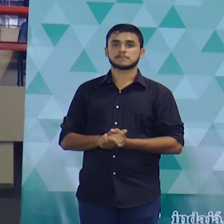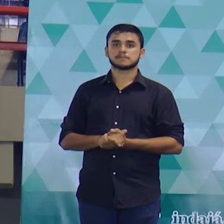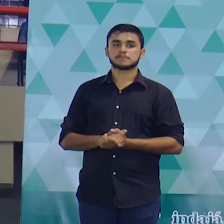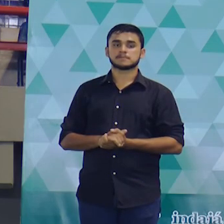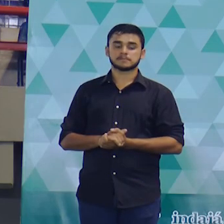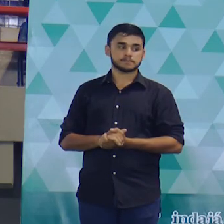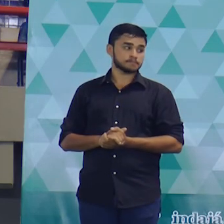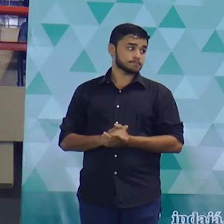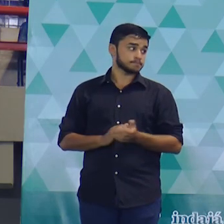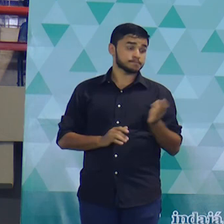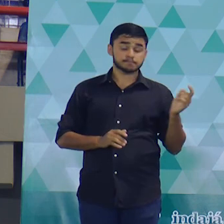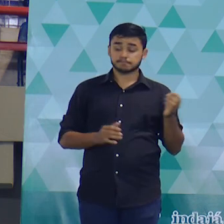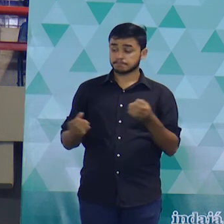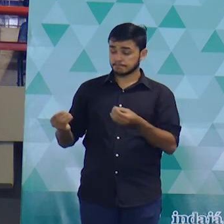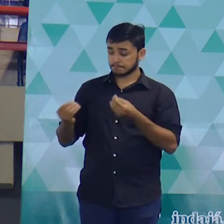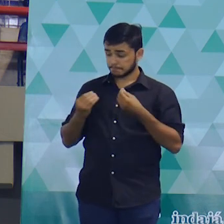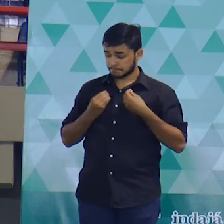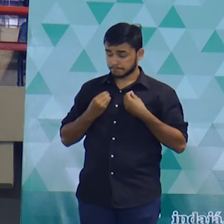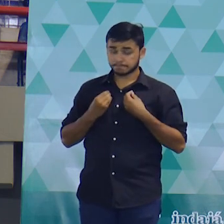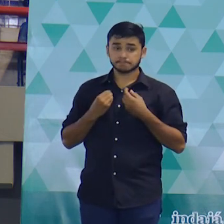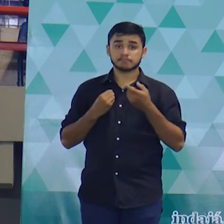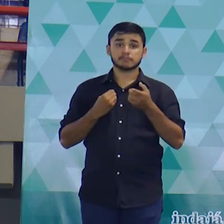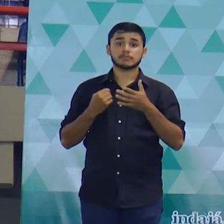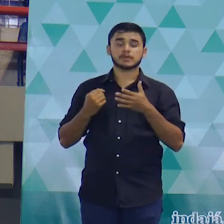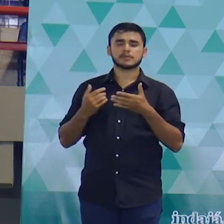Chegaram 2 pedidos aqui, companheiros. Um eu vou